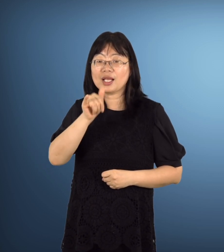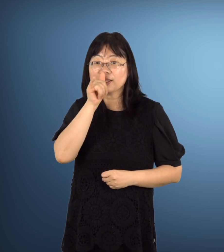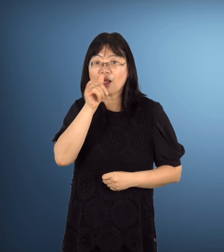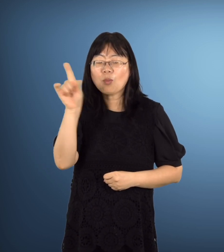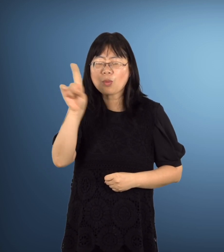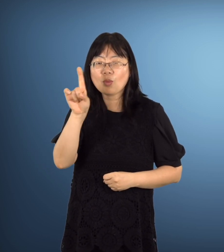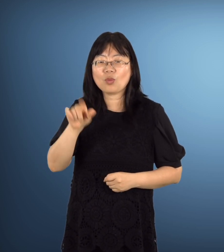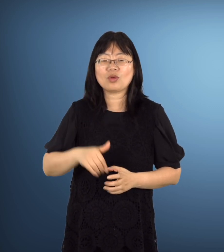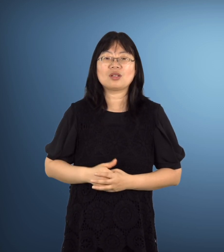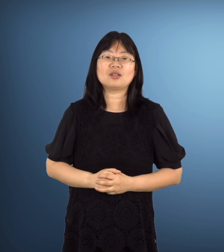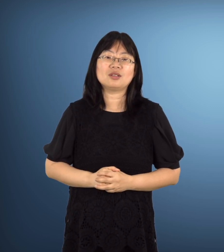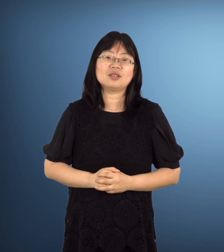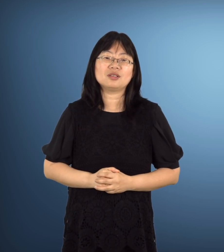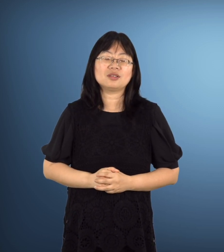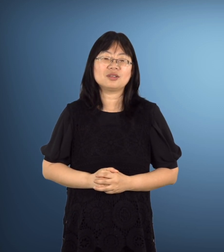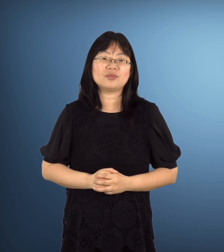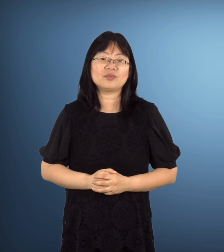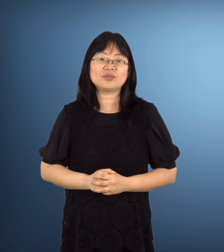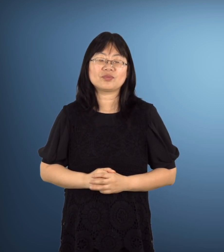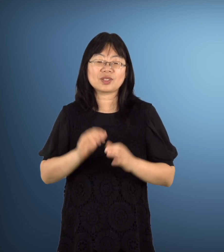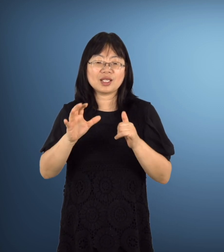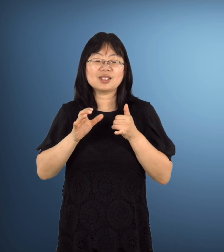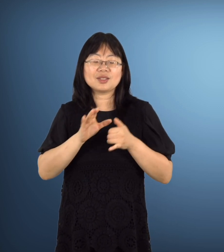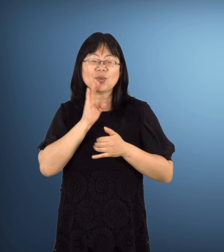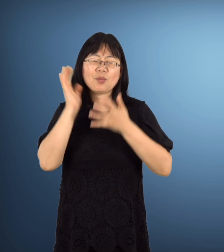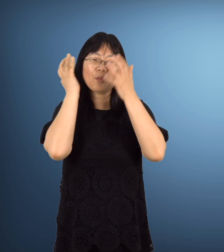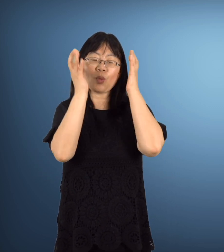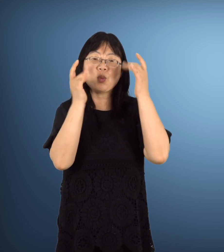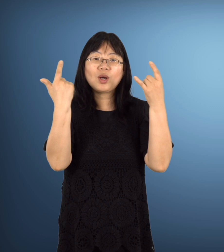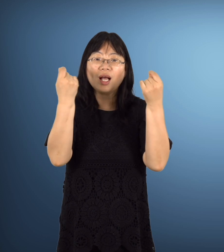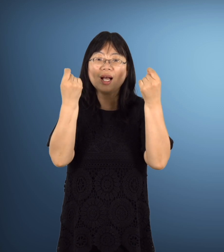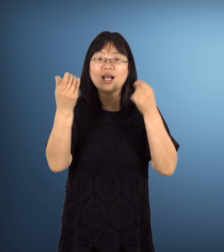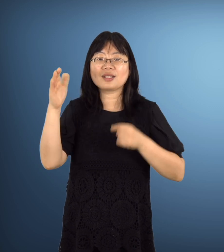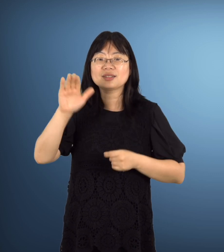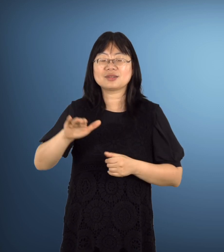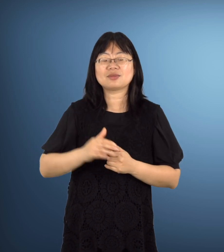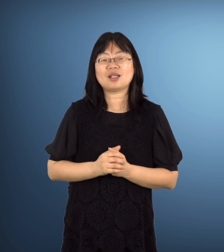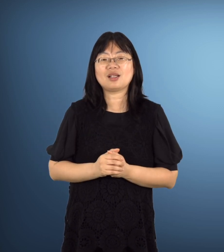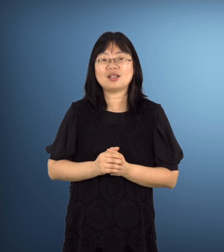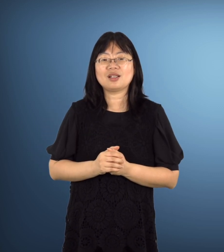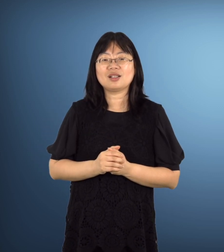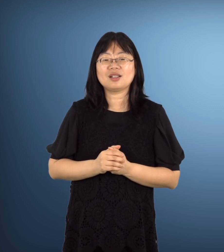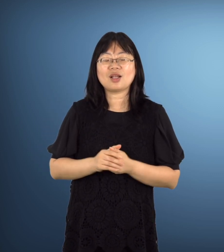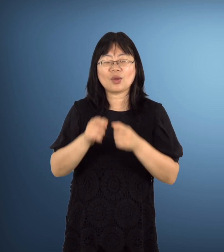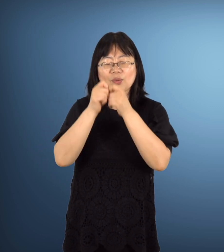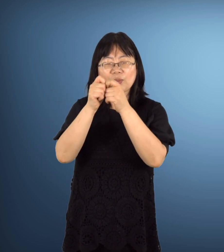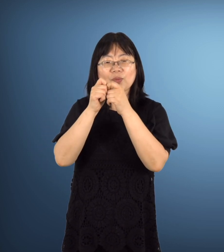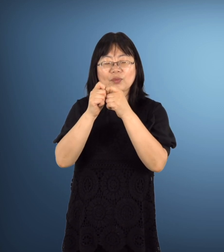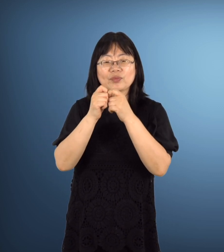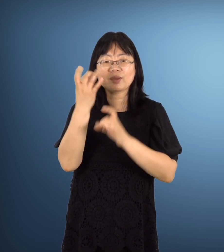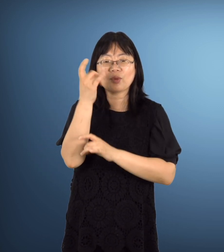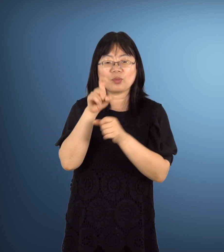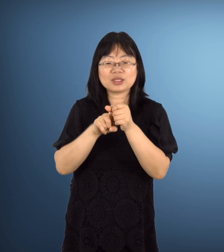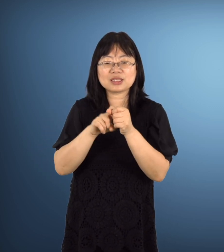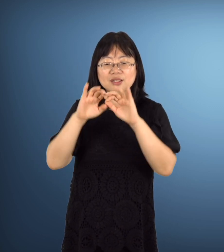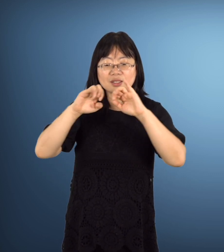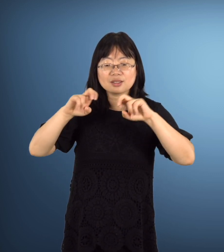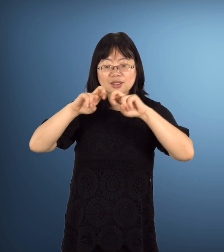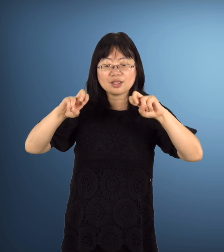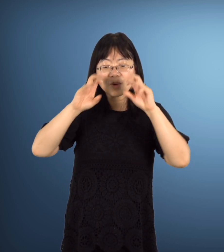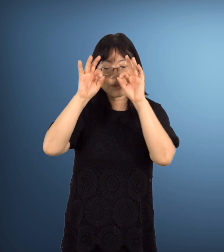드렸죠. 뭐 세상이 참 복잡한 것 같지만 꼼꼼히 본질을